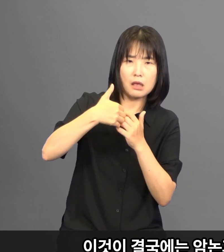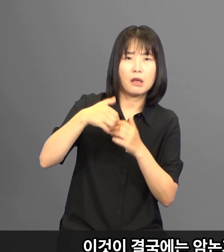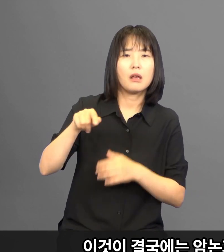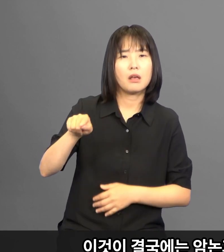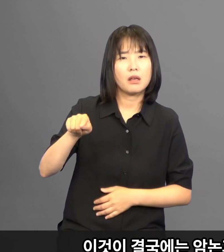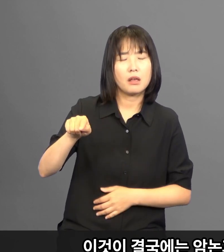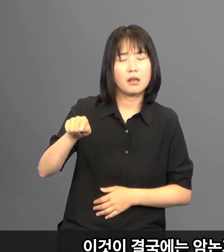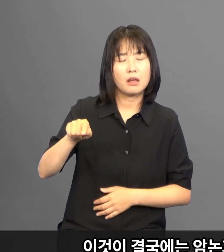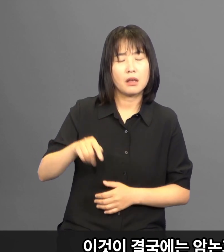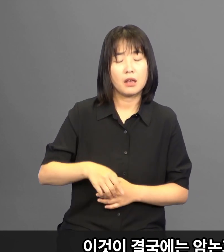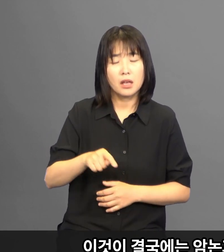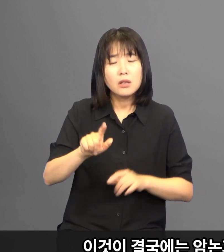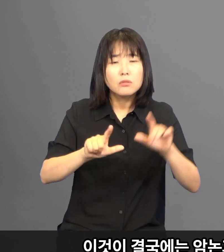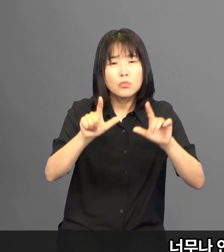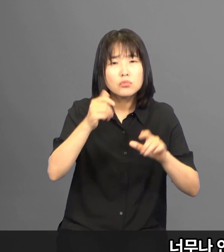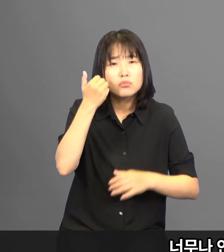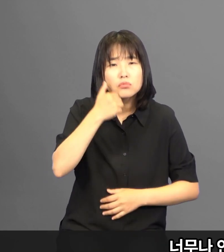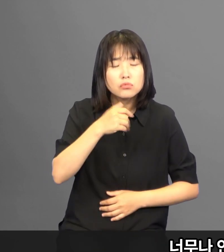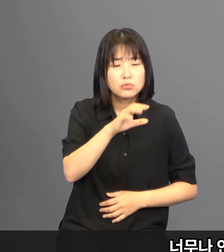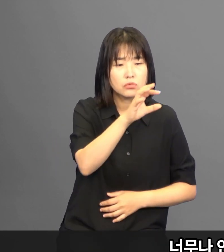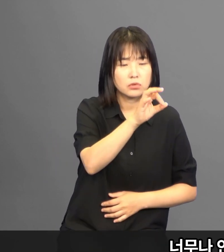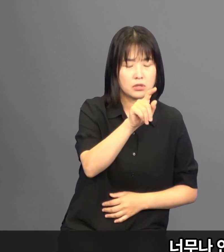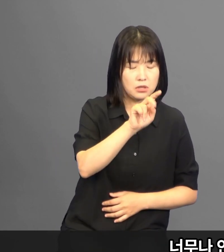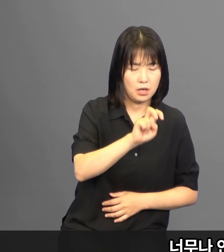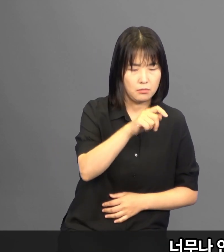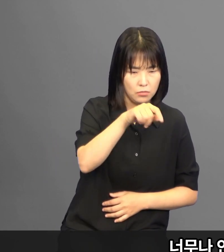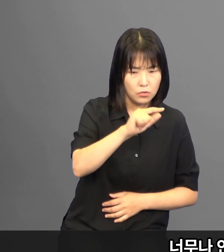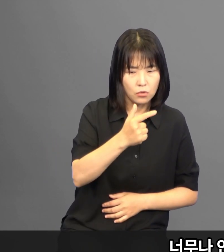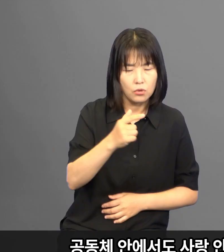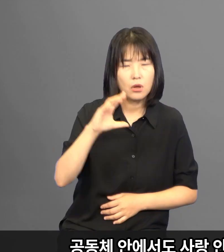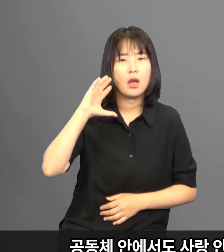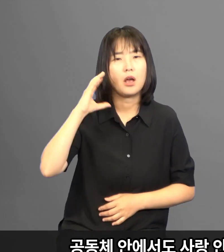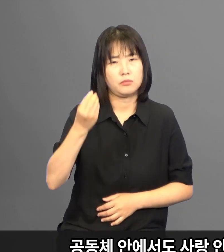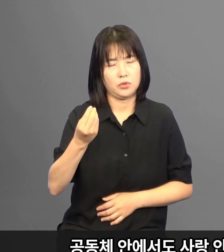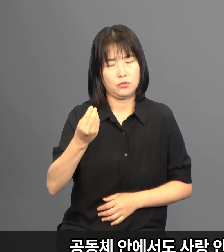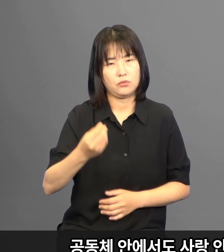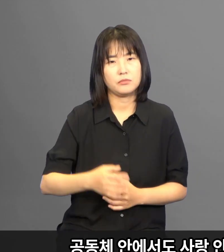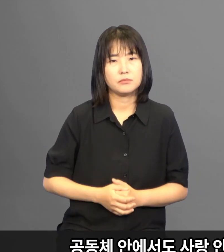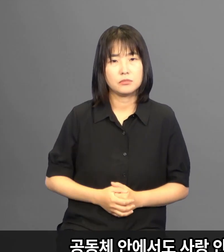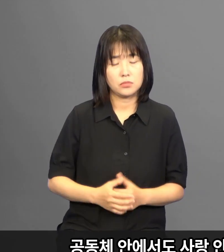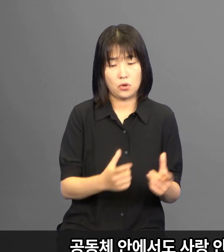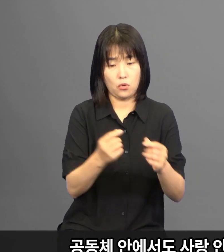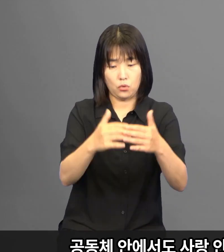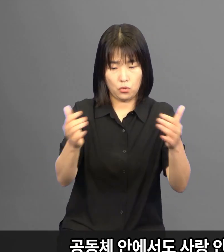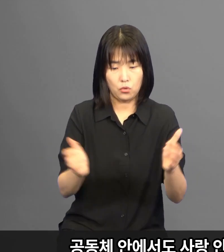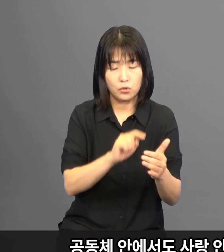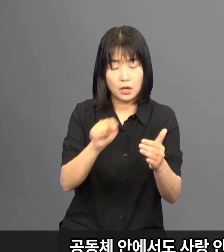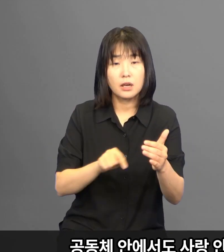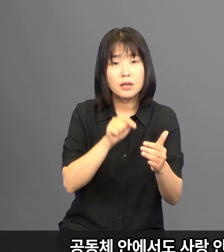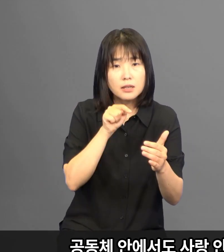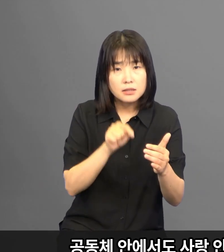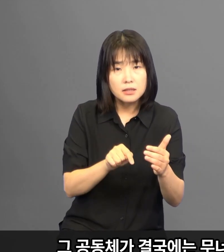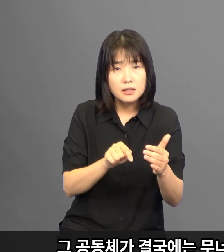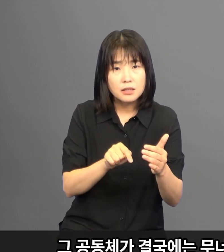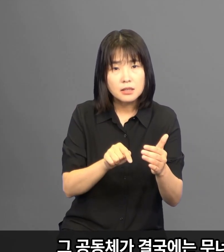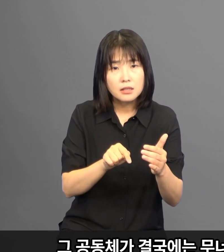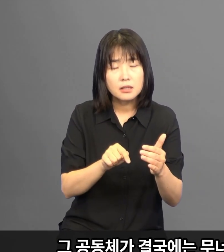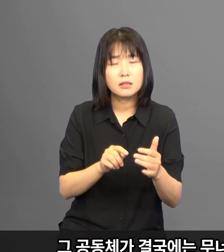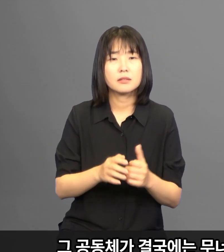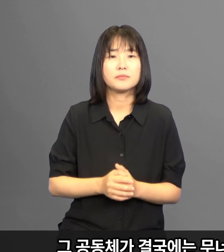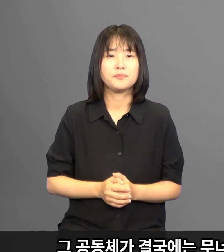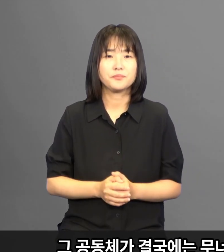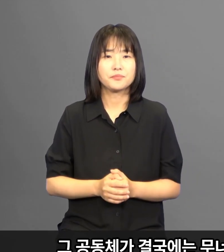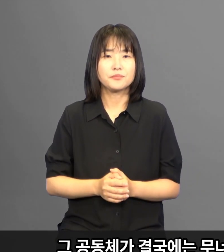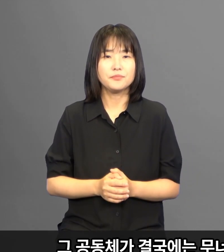암논과 압살롬의 모습이었던 것이 너무나 안타까운 것이죠. 공동체 안에서도 사랑 안에 진리를 하지 못하였을 때 그